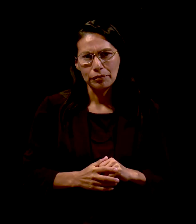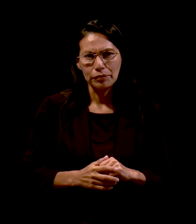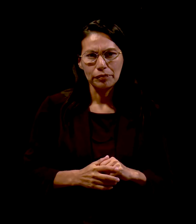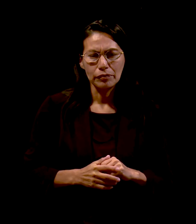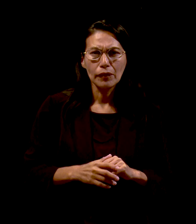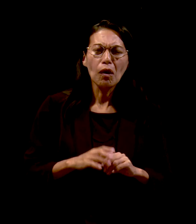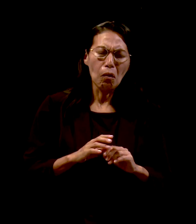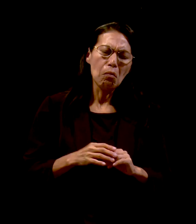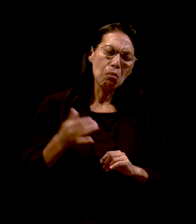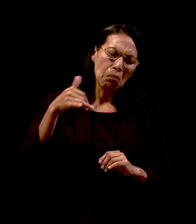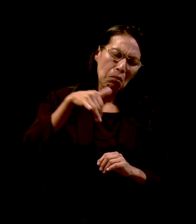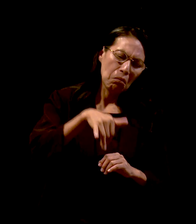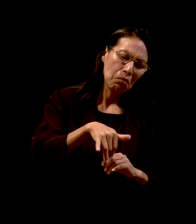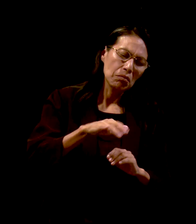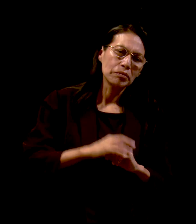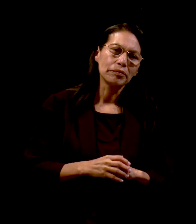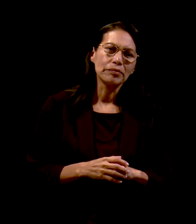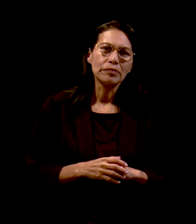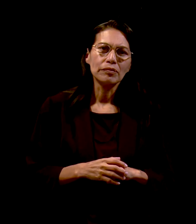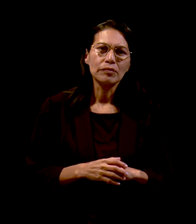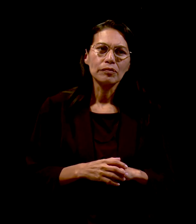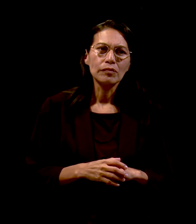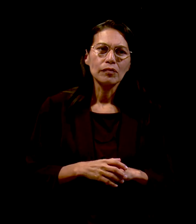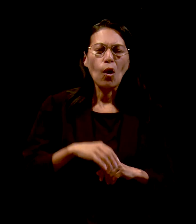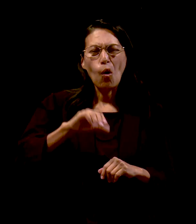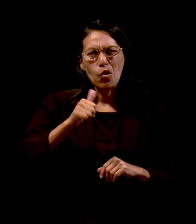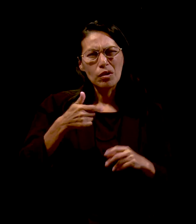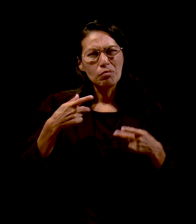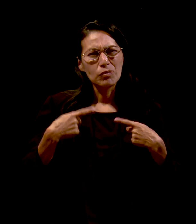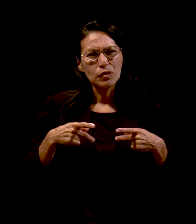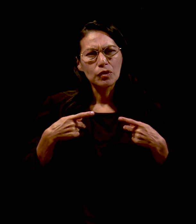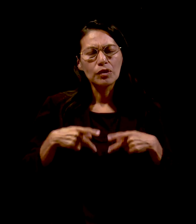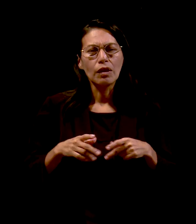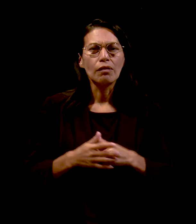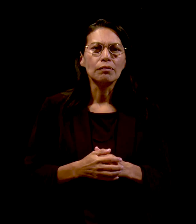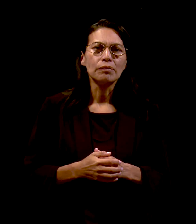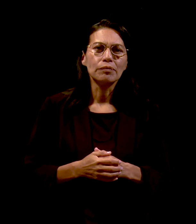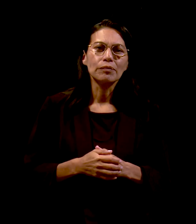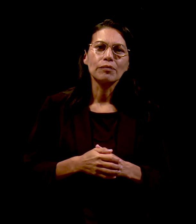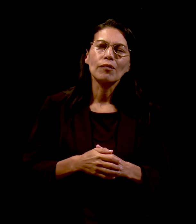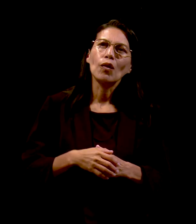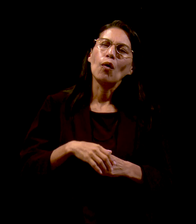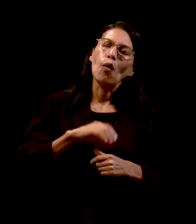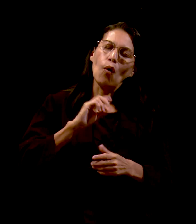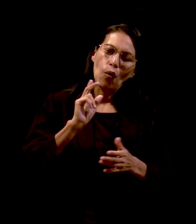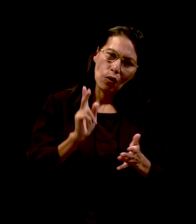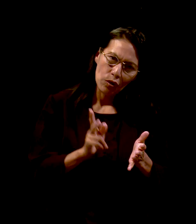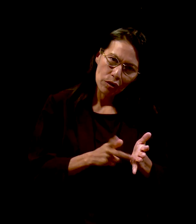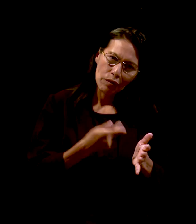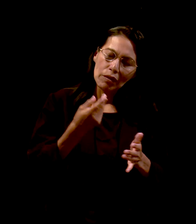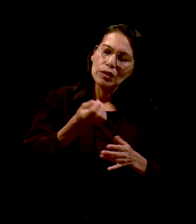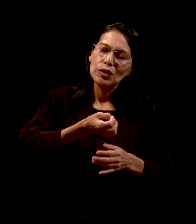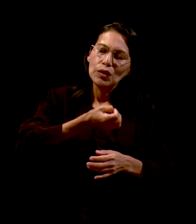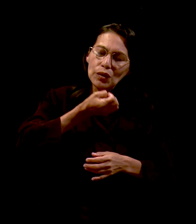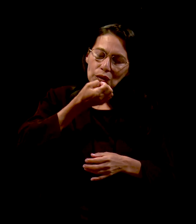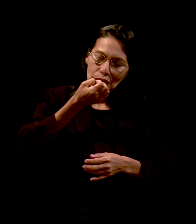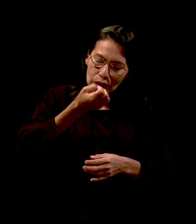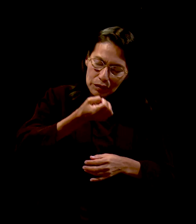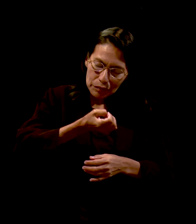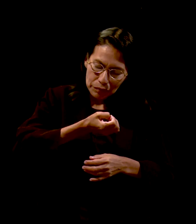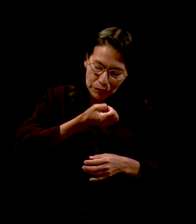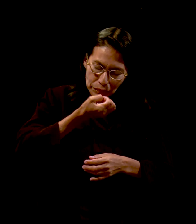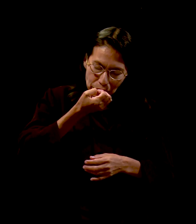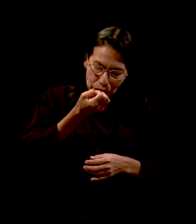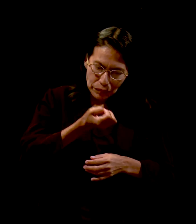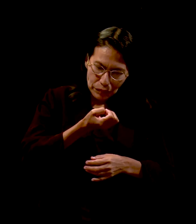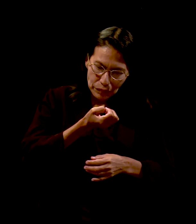bien colgué y lo tengo que llamar a otra persona voy a orar de nuevo y ore